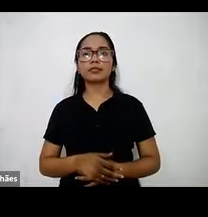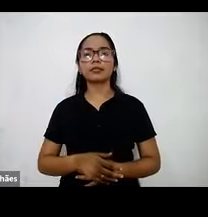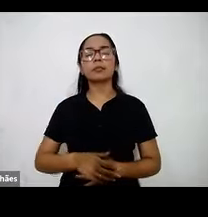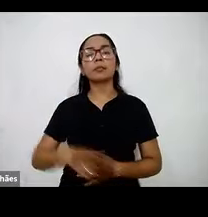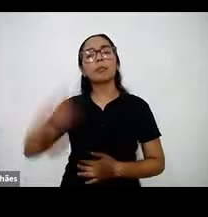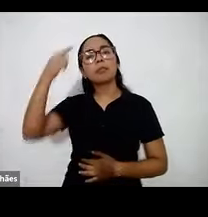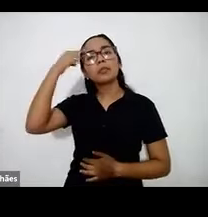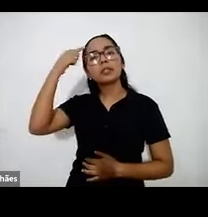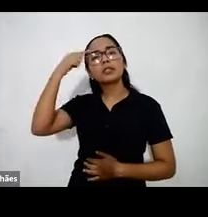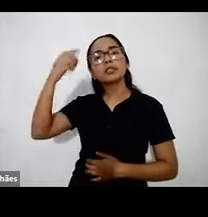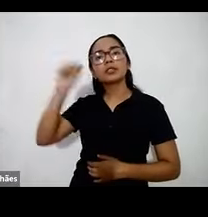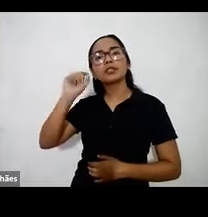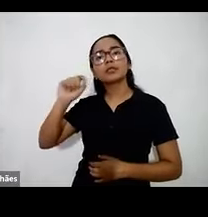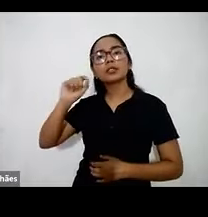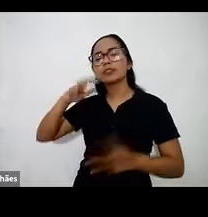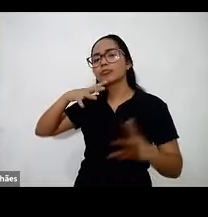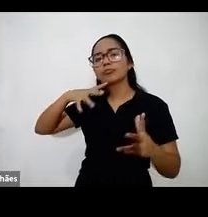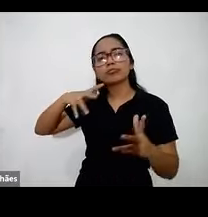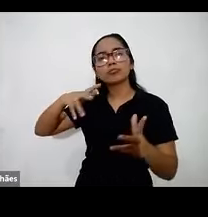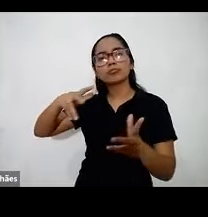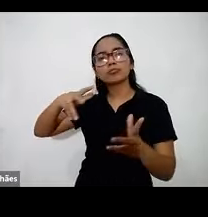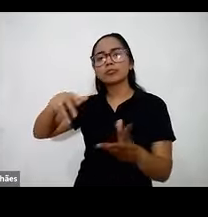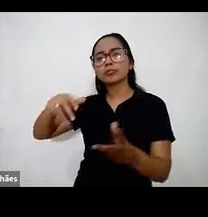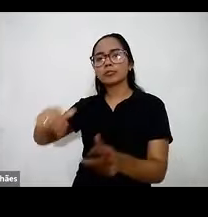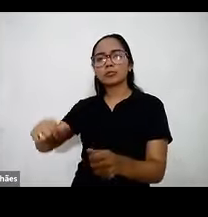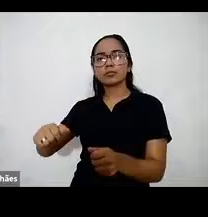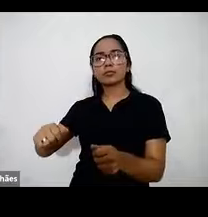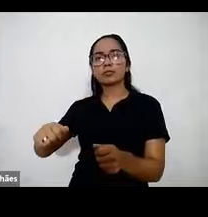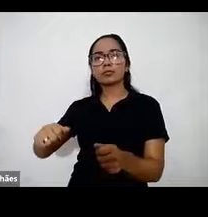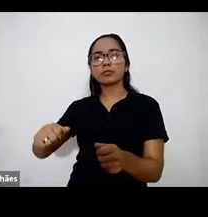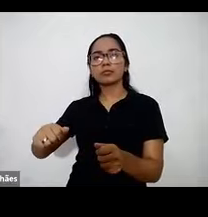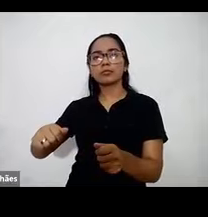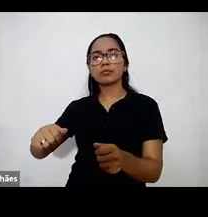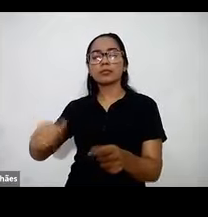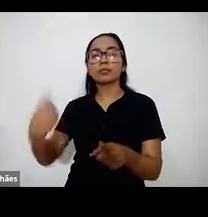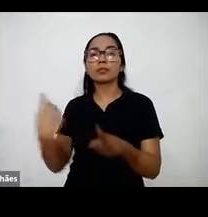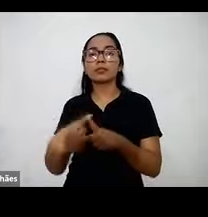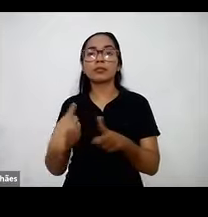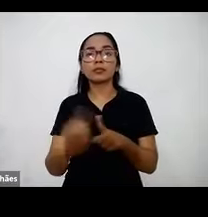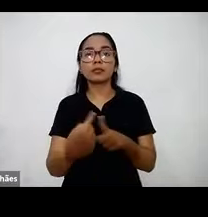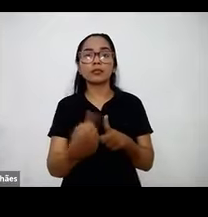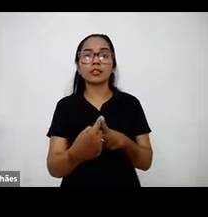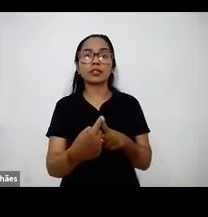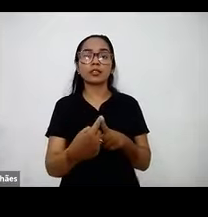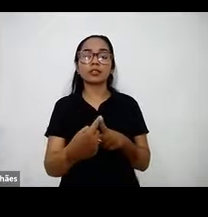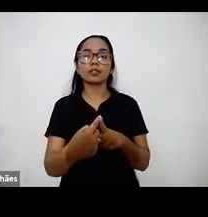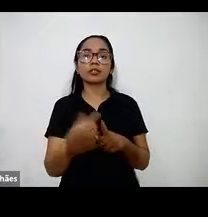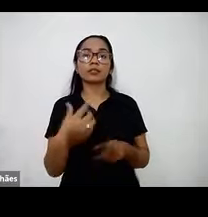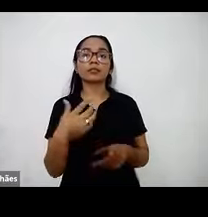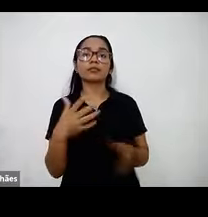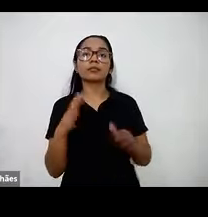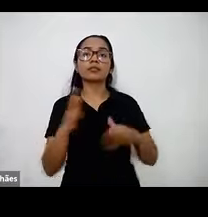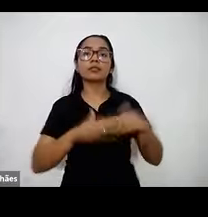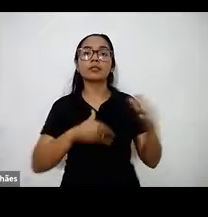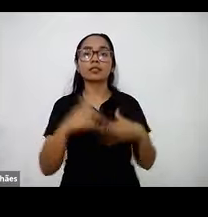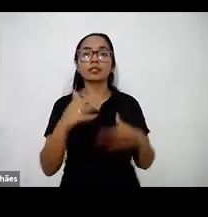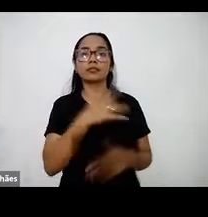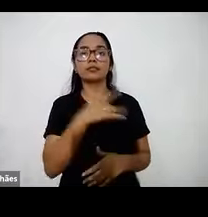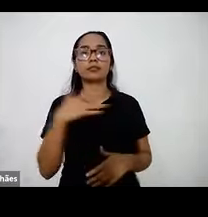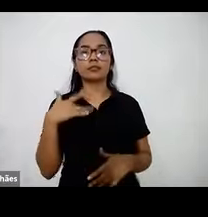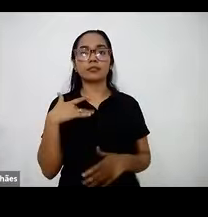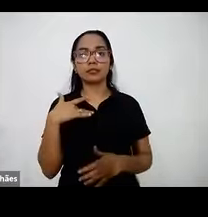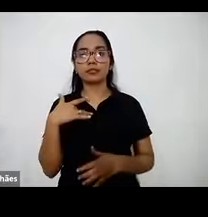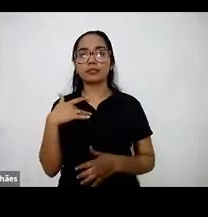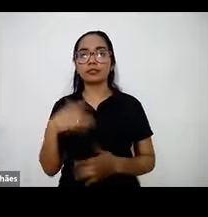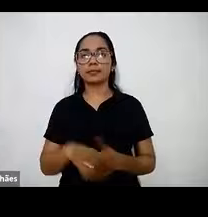gente perpassa, né, que nos atravessa enquanto profissional de saúde, enquanto defensores do SUS, os defensores da